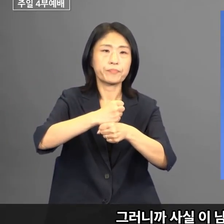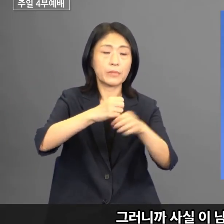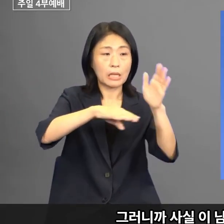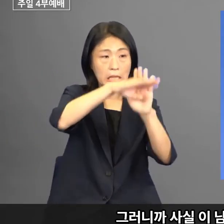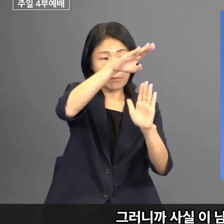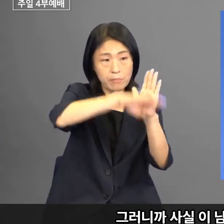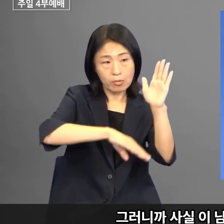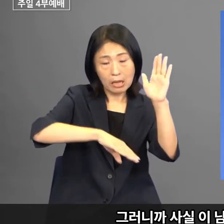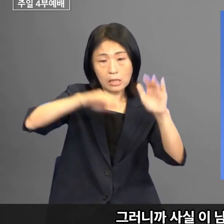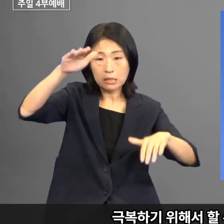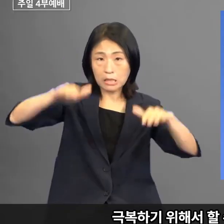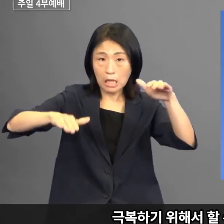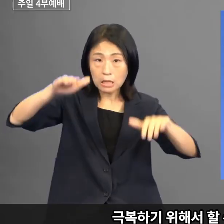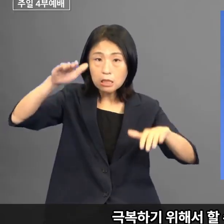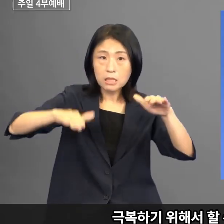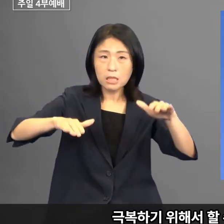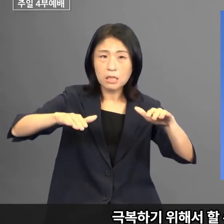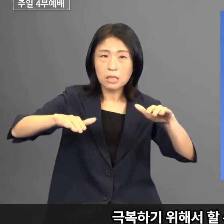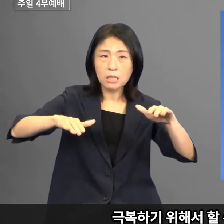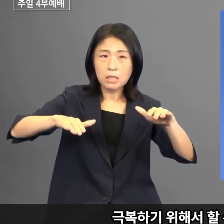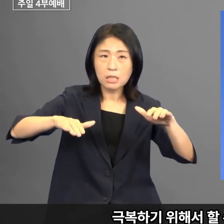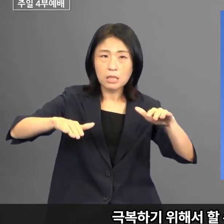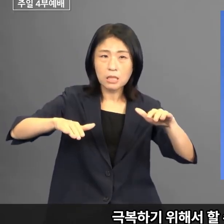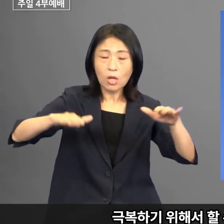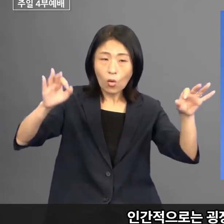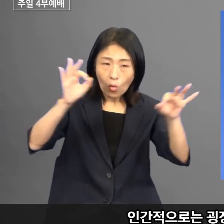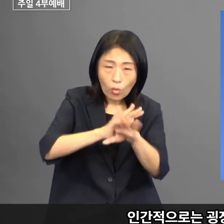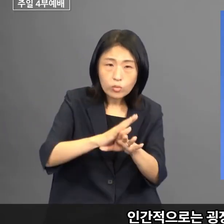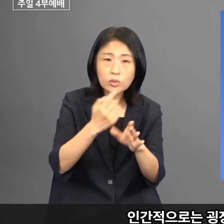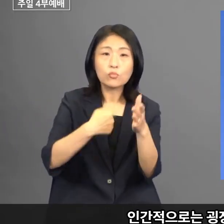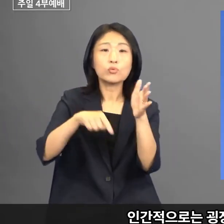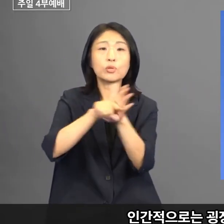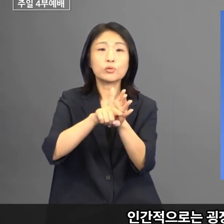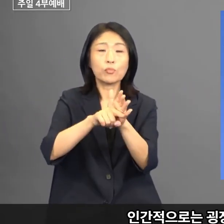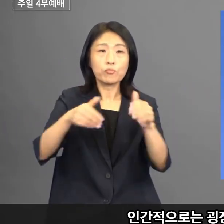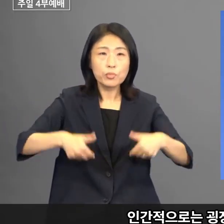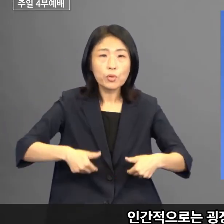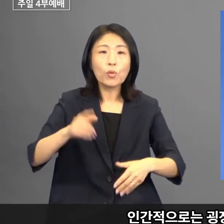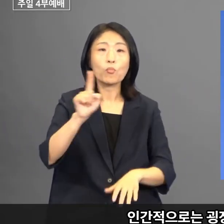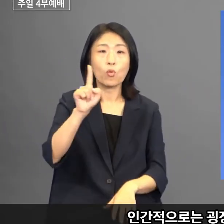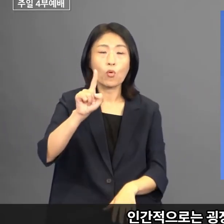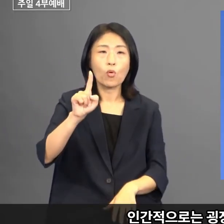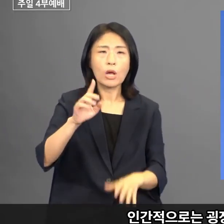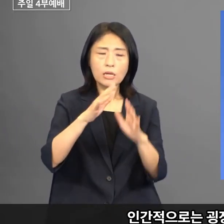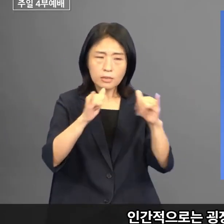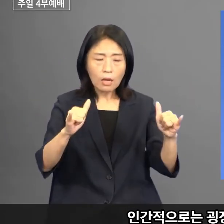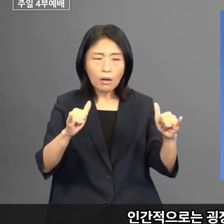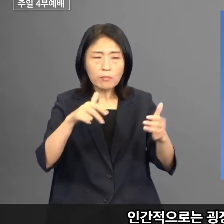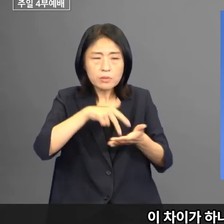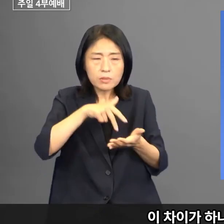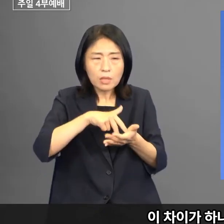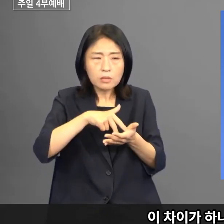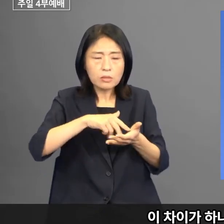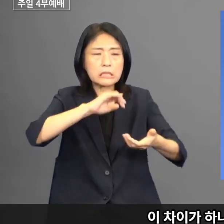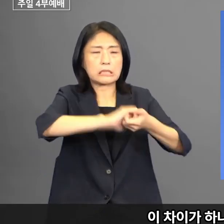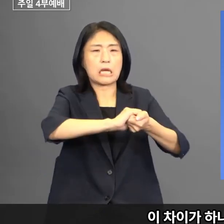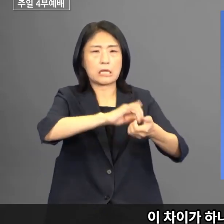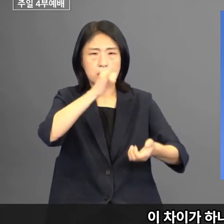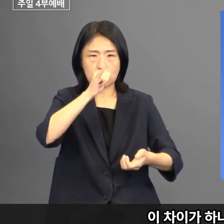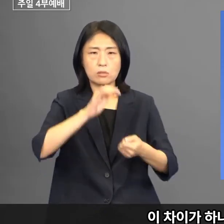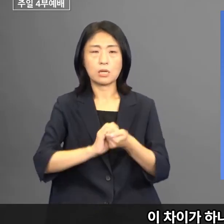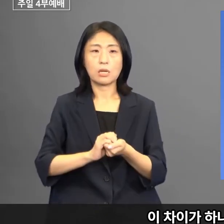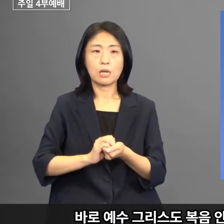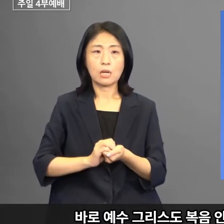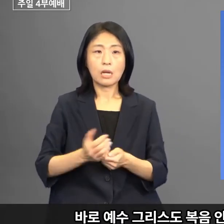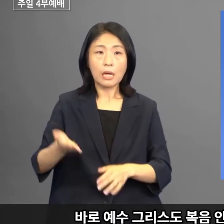북한의 이 차이를 극복하기 위해서 할 수 있는 것이 무엇일까? 인간적으로는 굉장히 제한되어 있는데, 이 차이가 하나 될